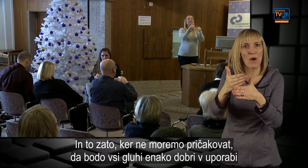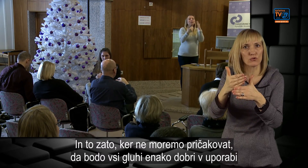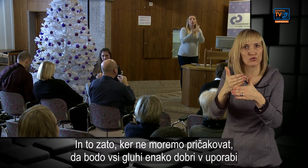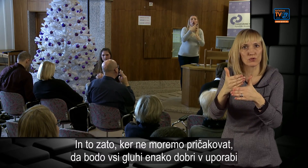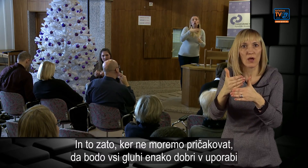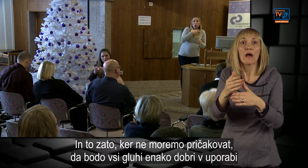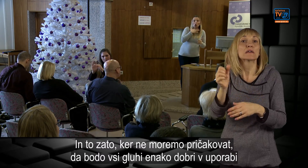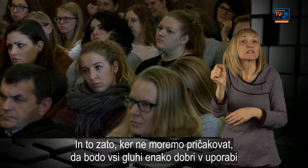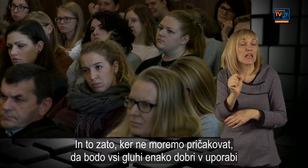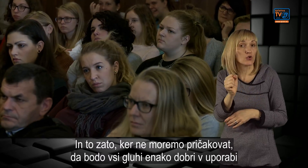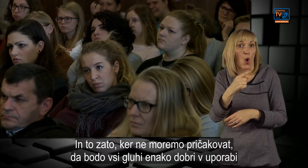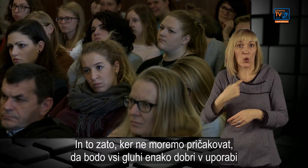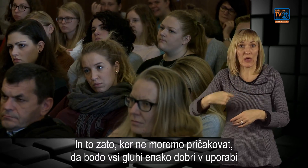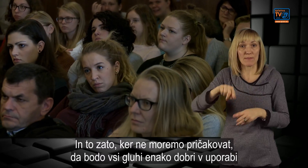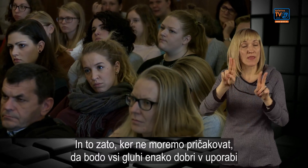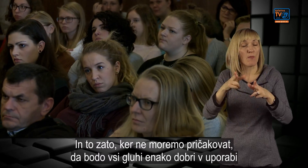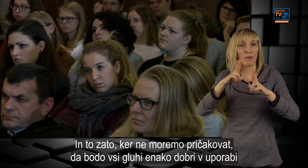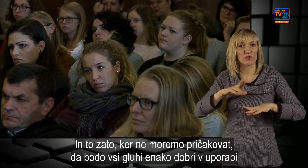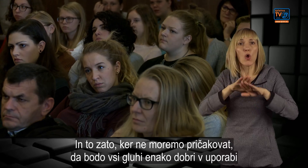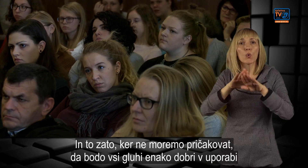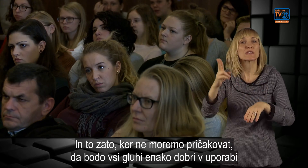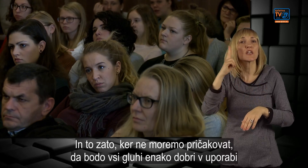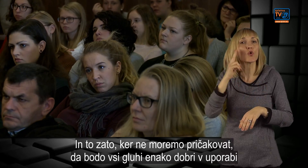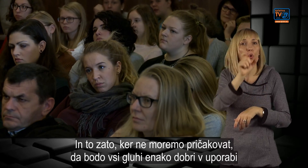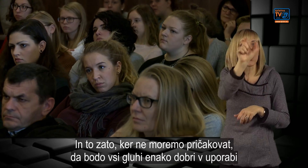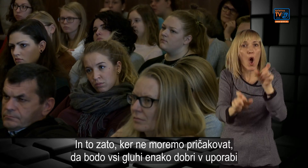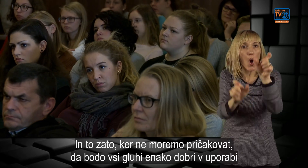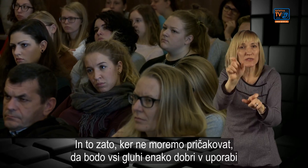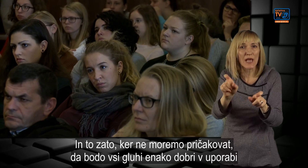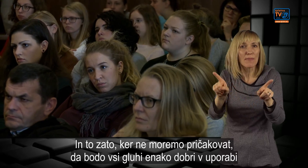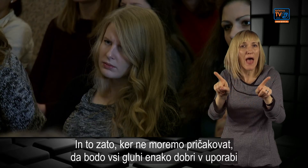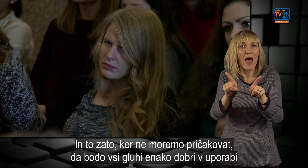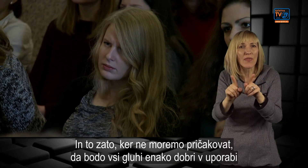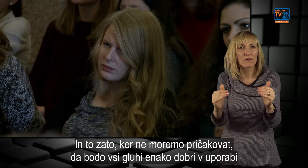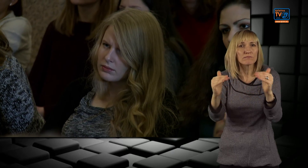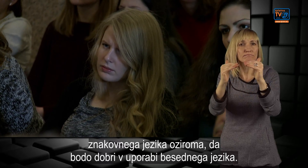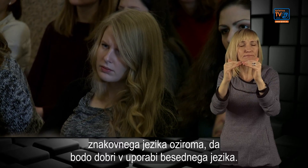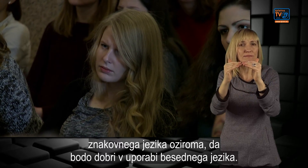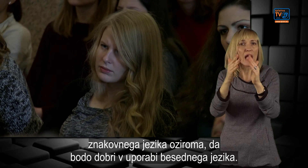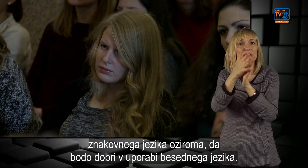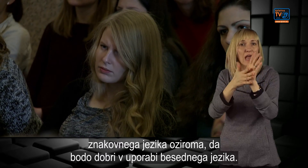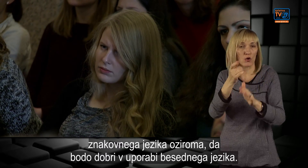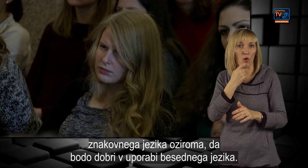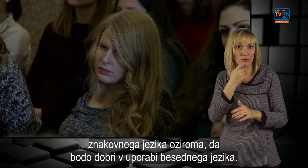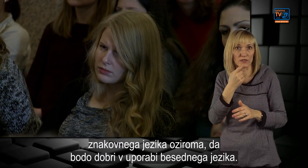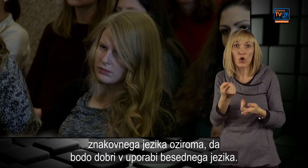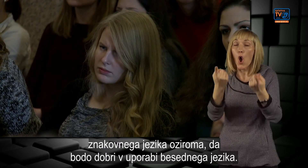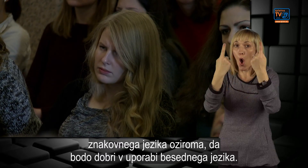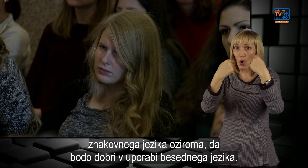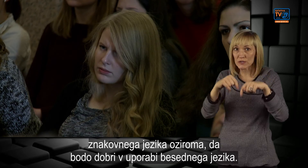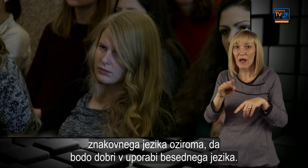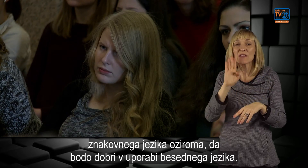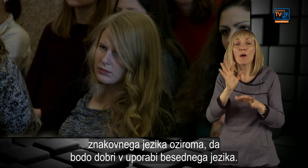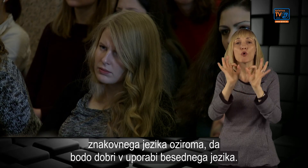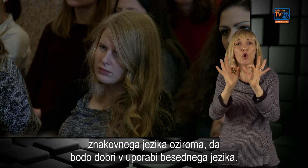moramo pričakovati, da bodo vsi gluhi enako dobri v uporabi znakovnega jezika oziroma da